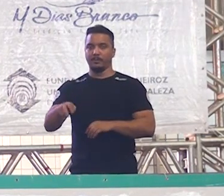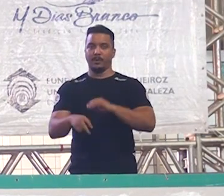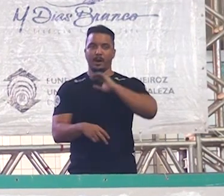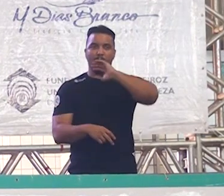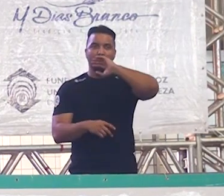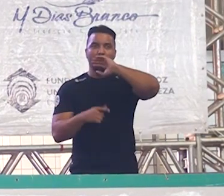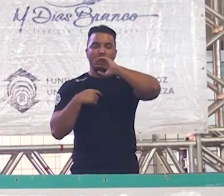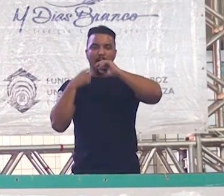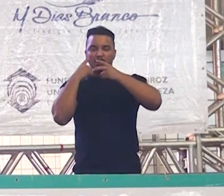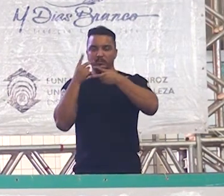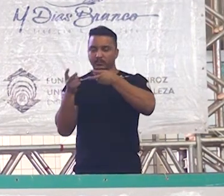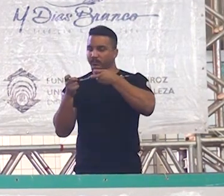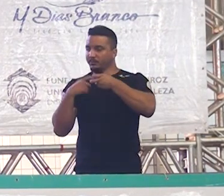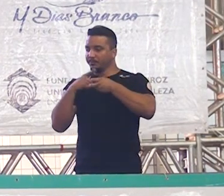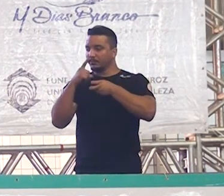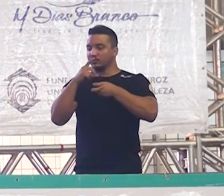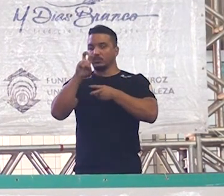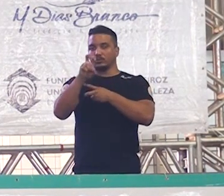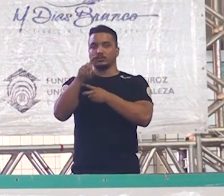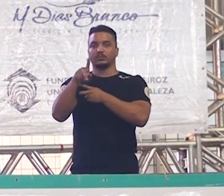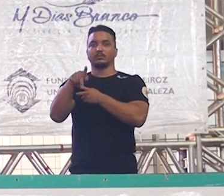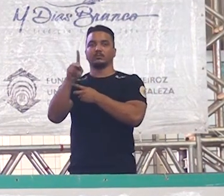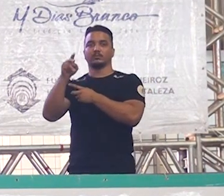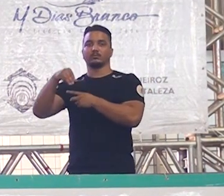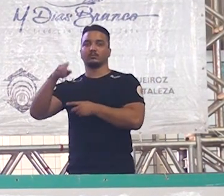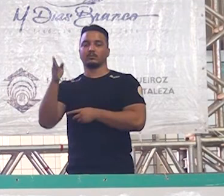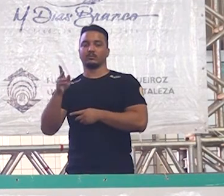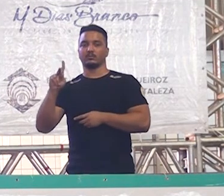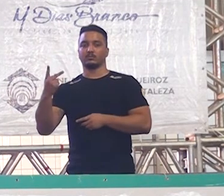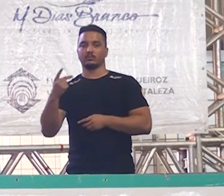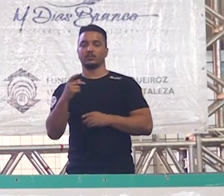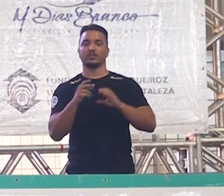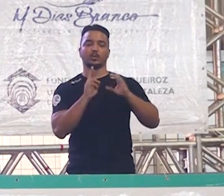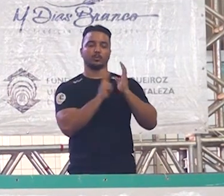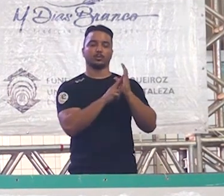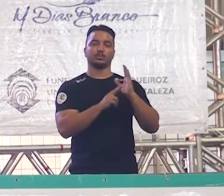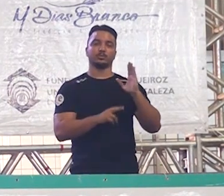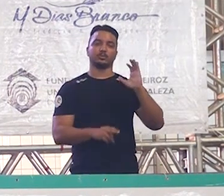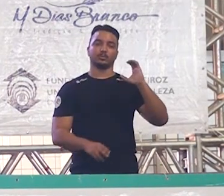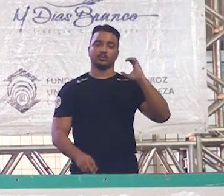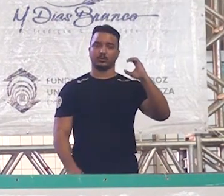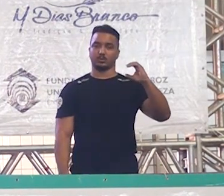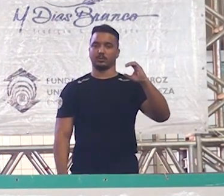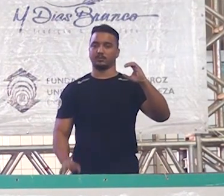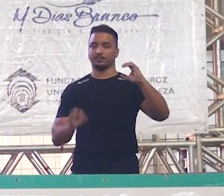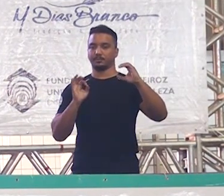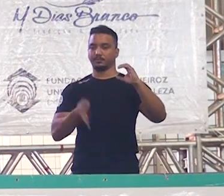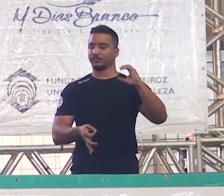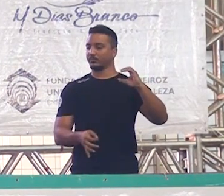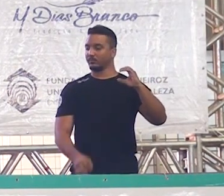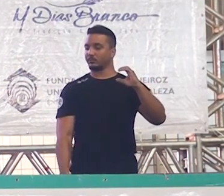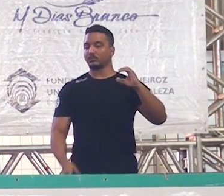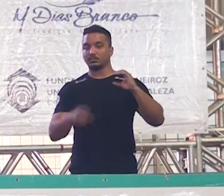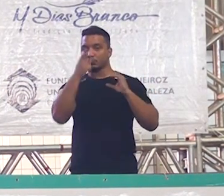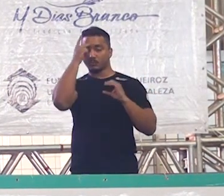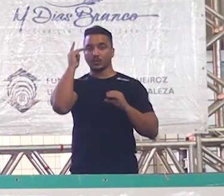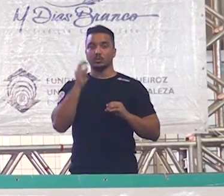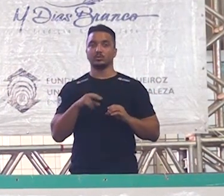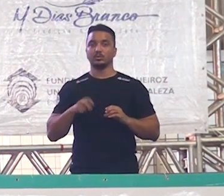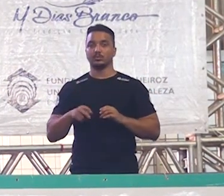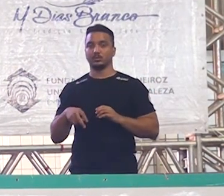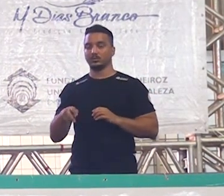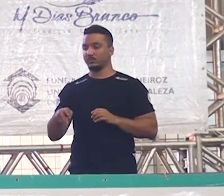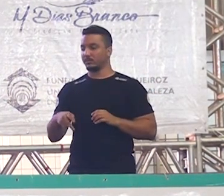Então observa que quem está a 5 km por hora aí é o item C. Isso corresponderia para a gente à velocidade de uma pessoa